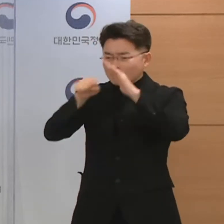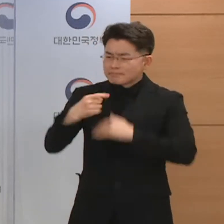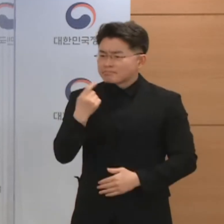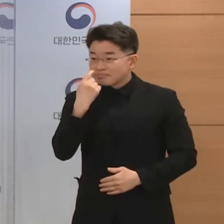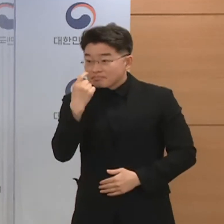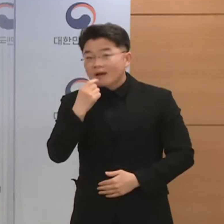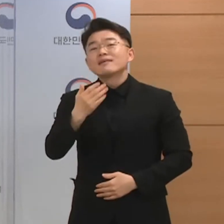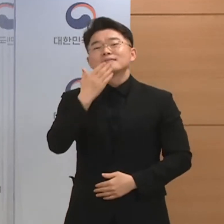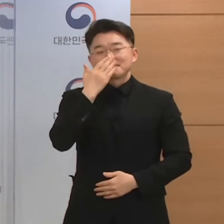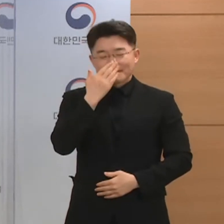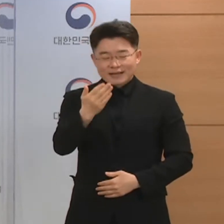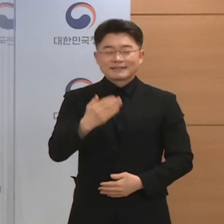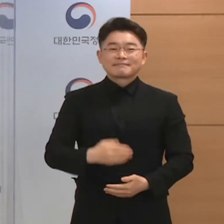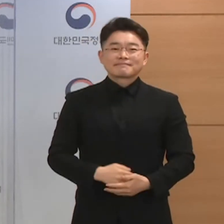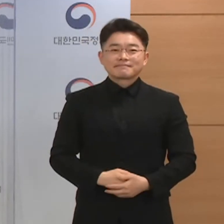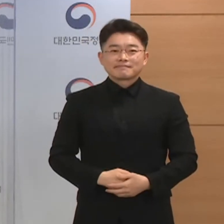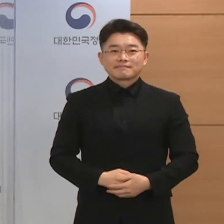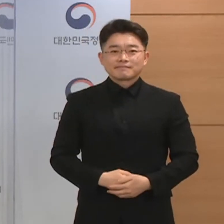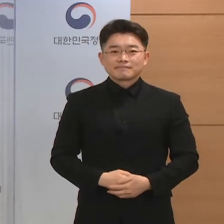게 가능해집니다.